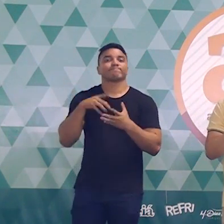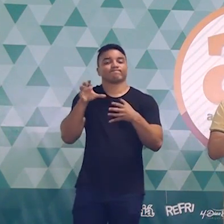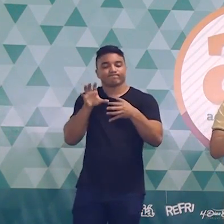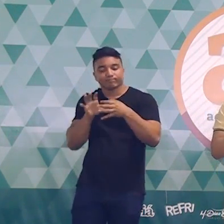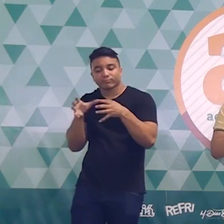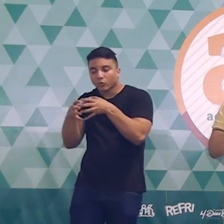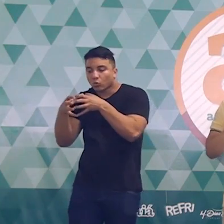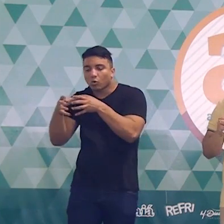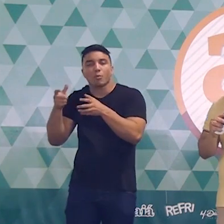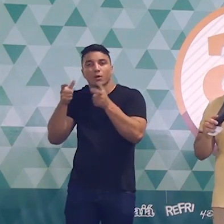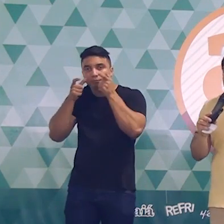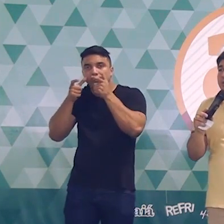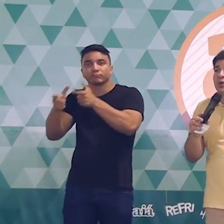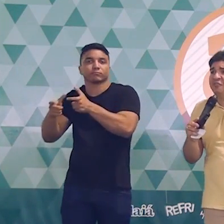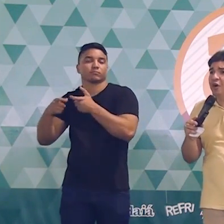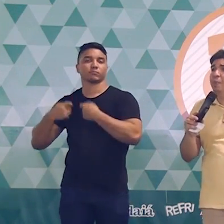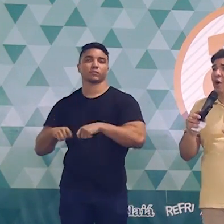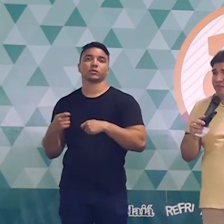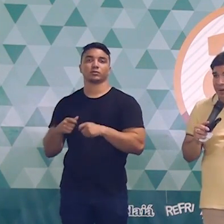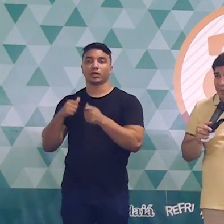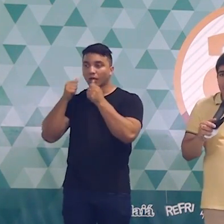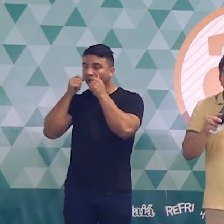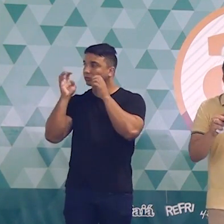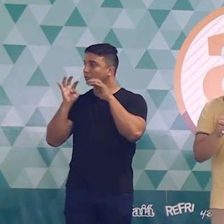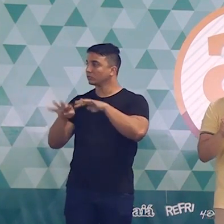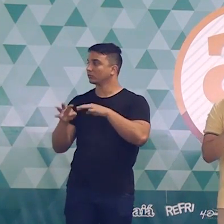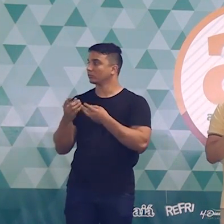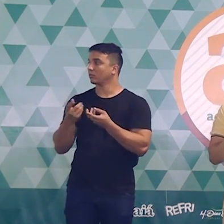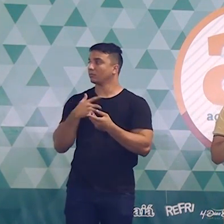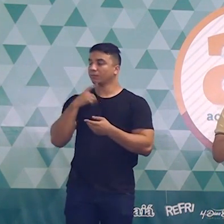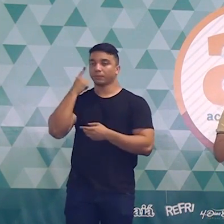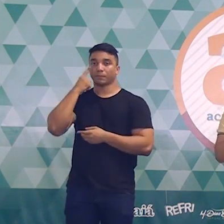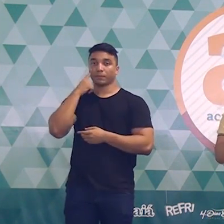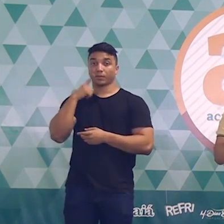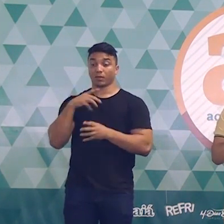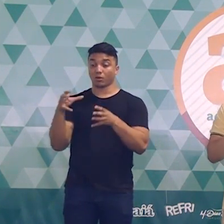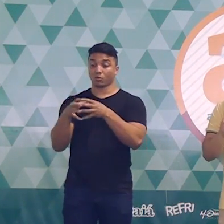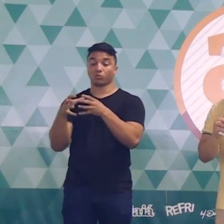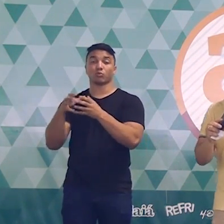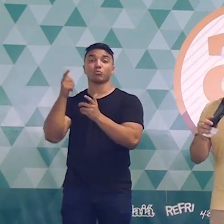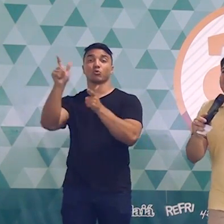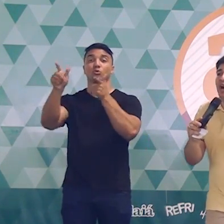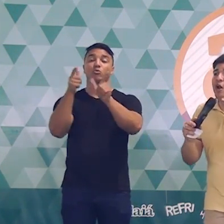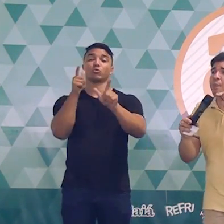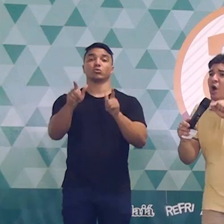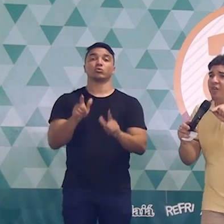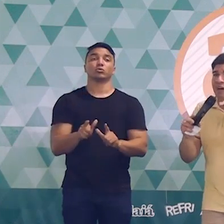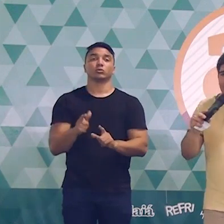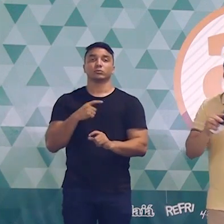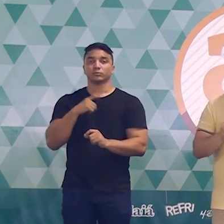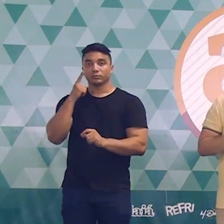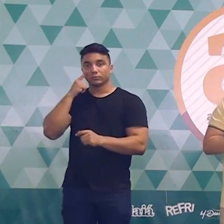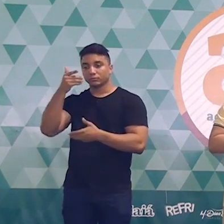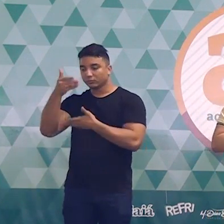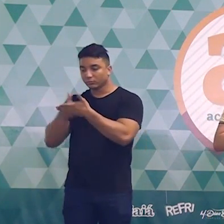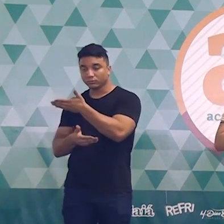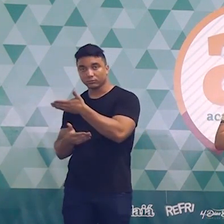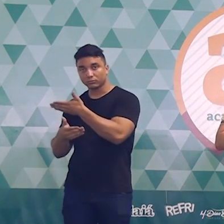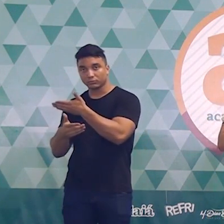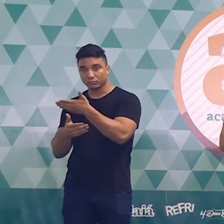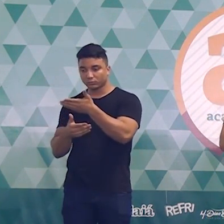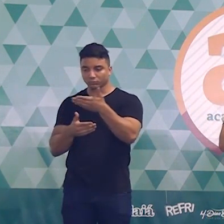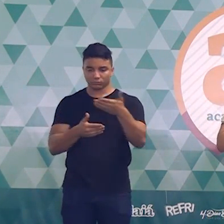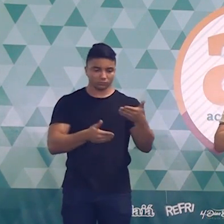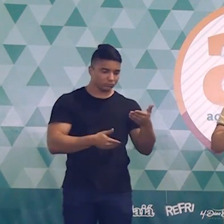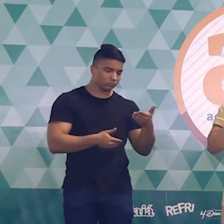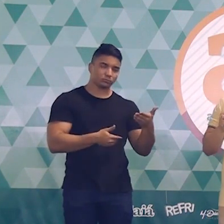uma atenção mais detalhada da sociedade e nunca foram prova. Porque existem outros grupos que já foram prova.